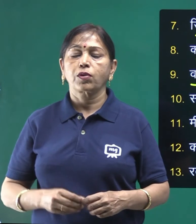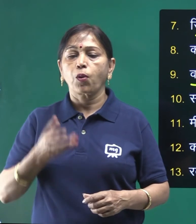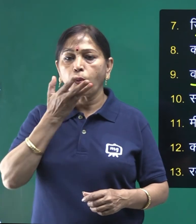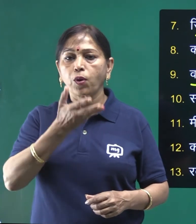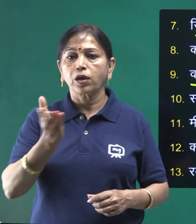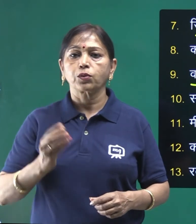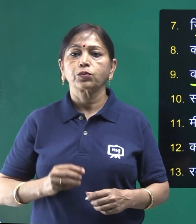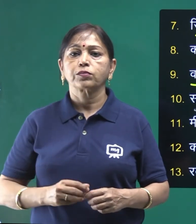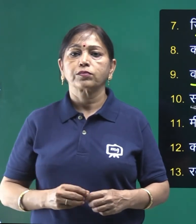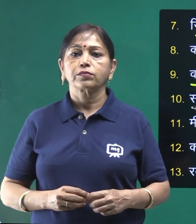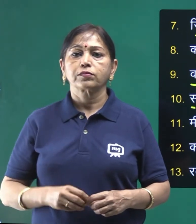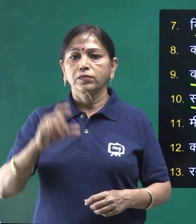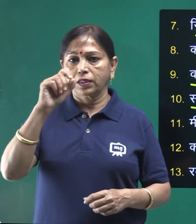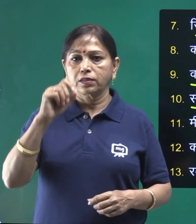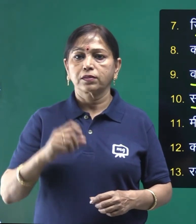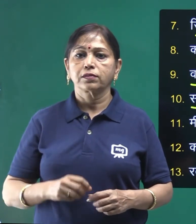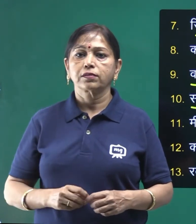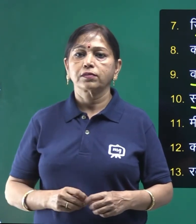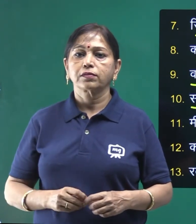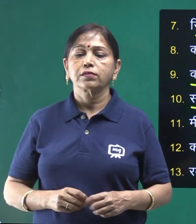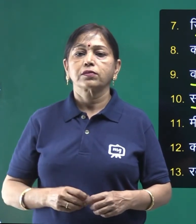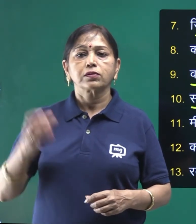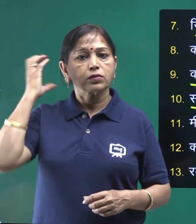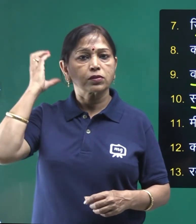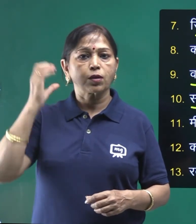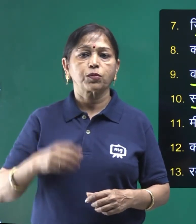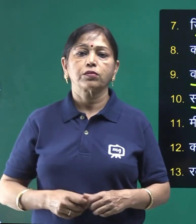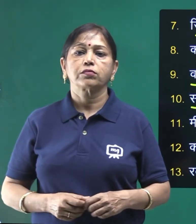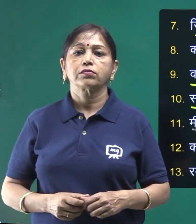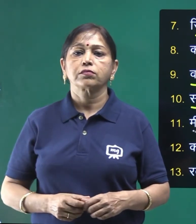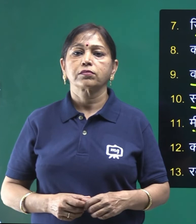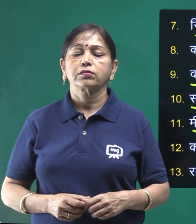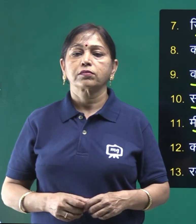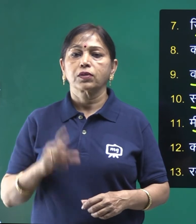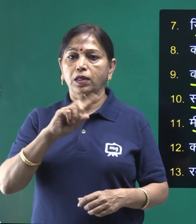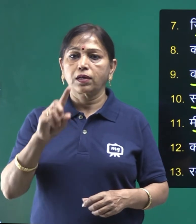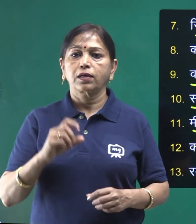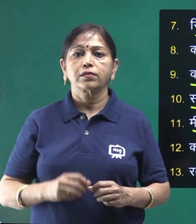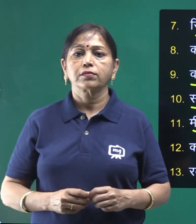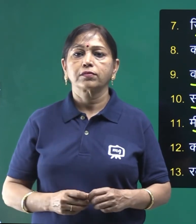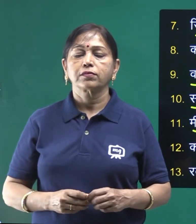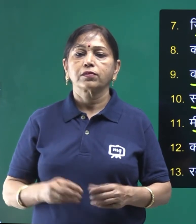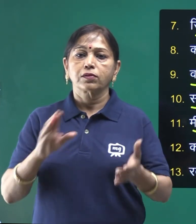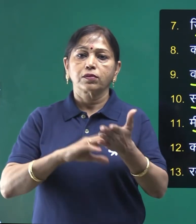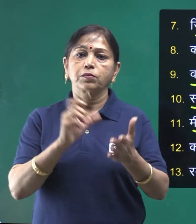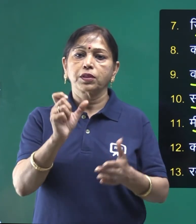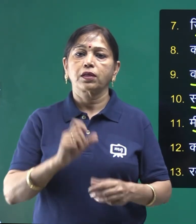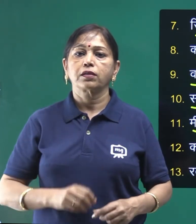वायु। 10 साबुन। 11